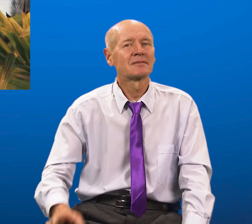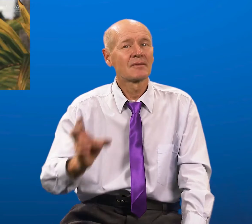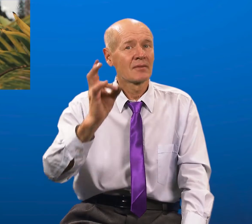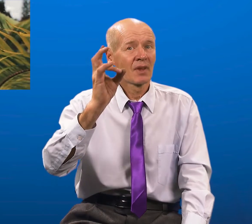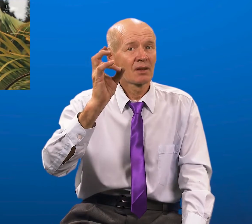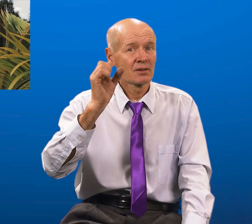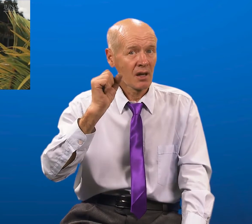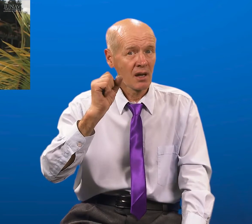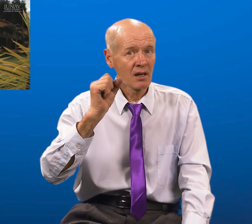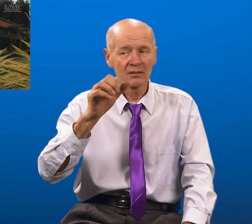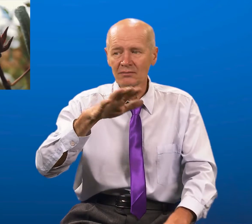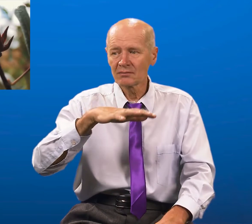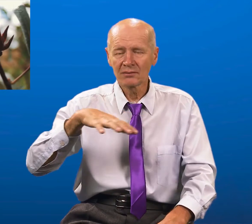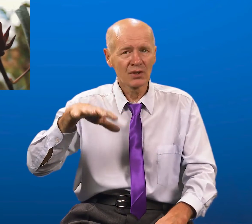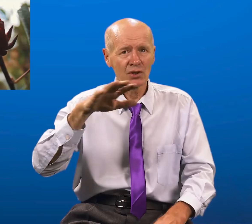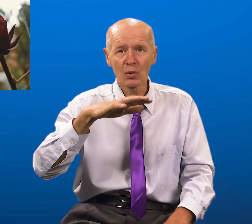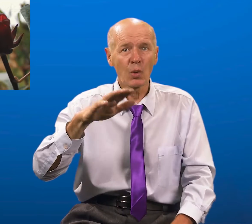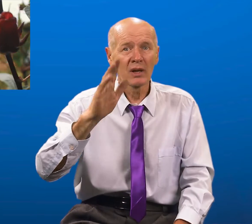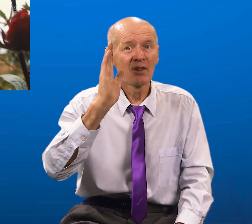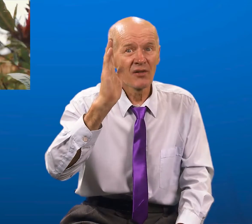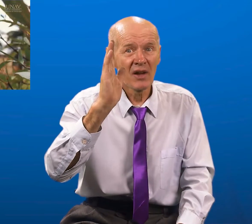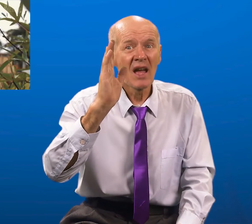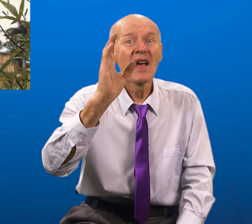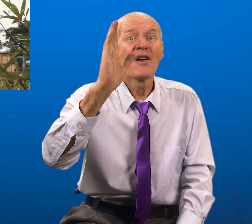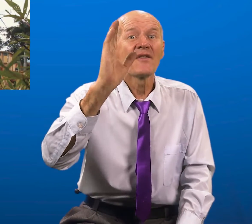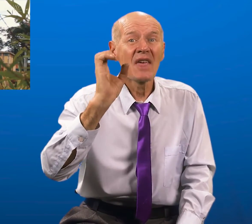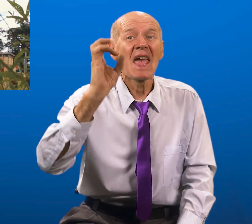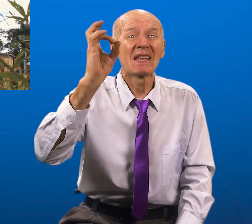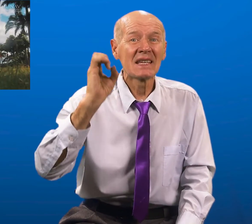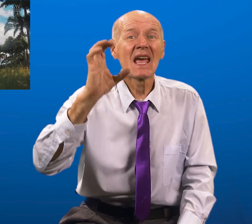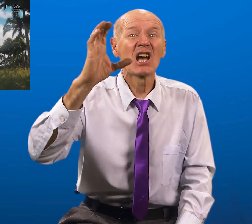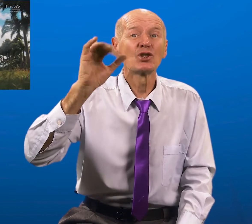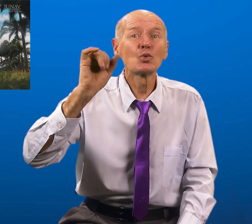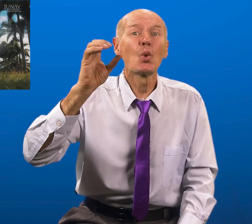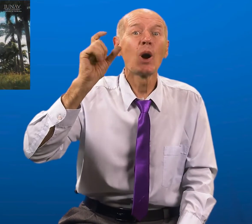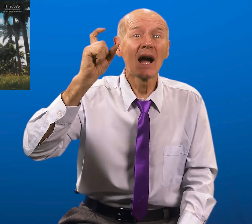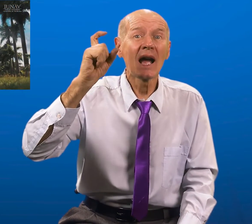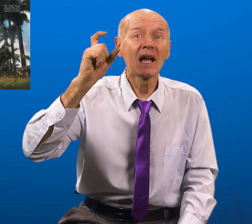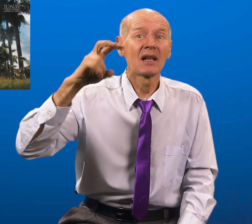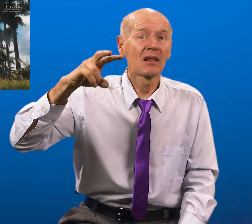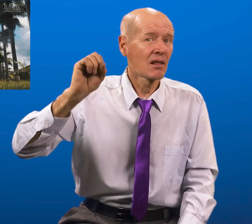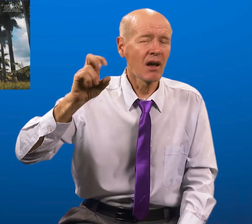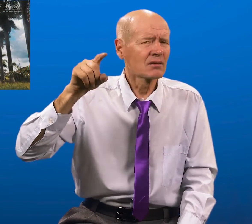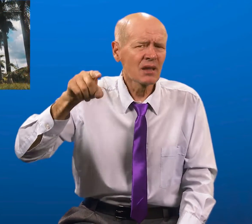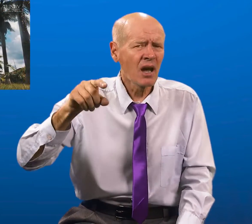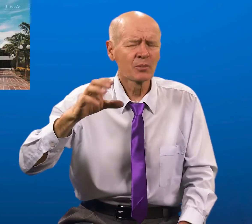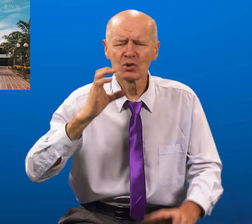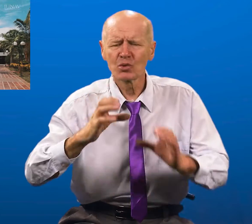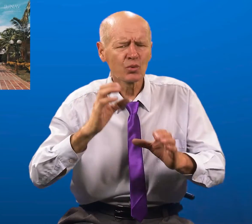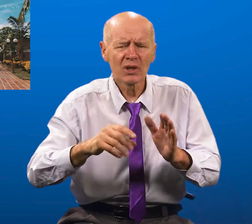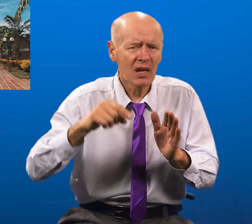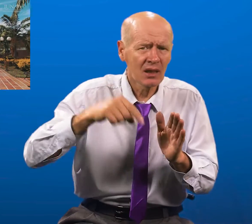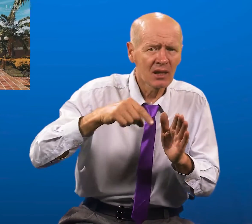На территории студенческого городка Венесуэльского адвентистского университета происходит кое-что необычное и увлекательное. Студенты